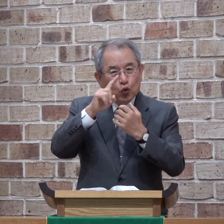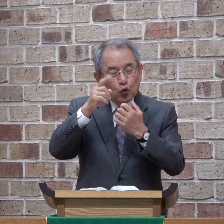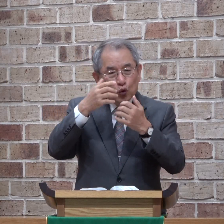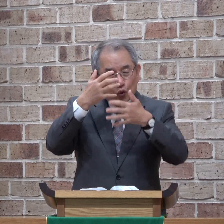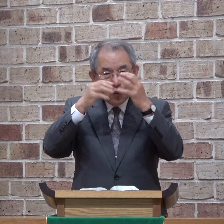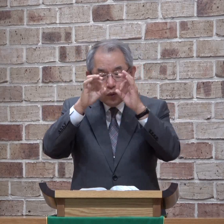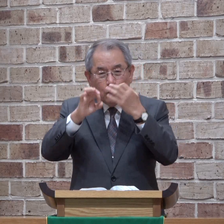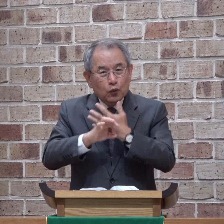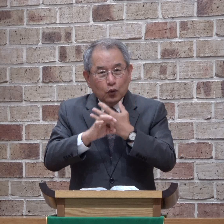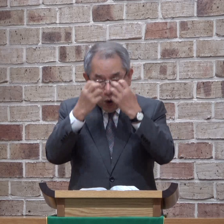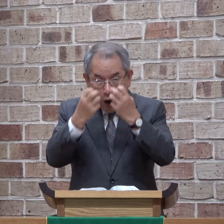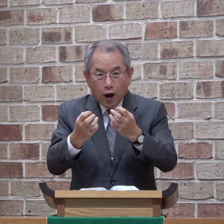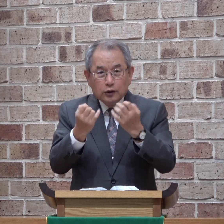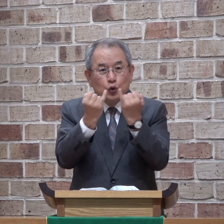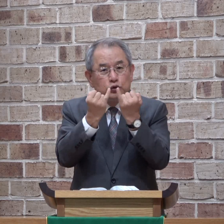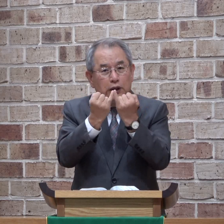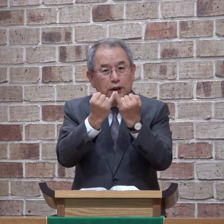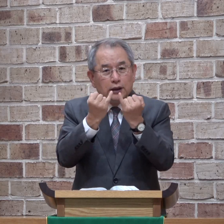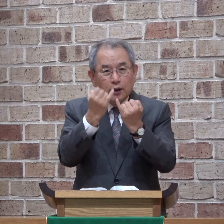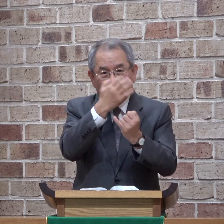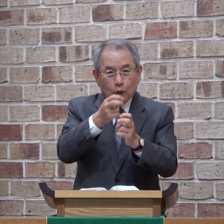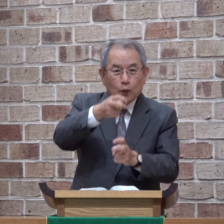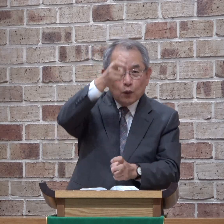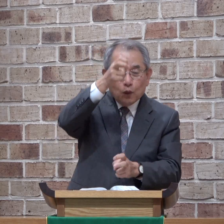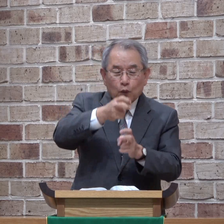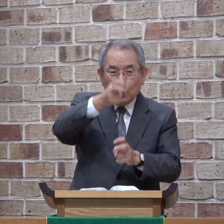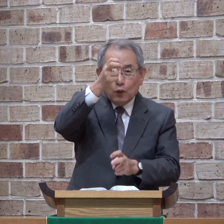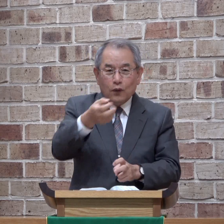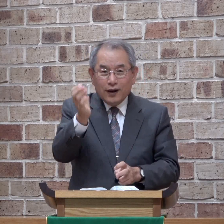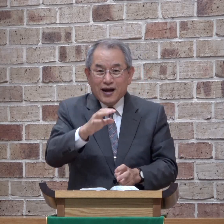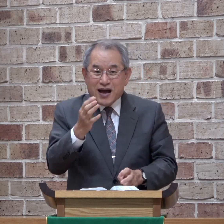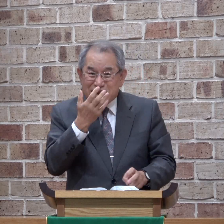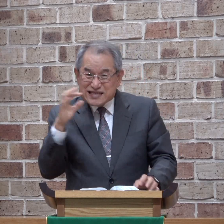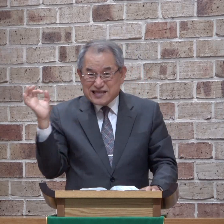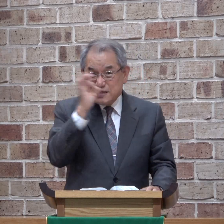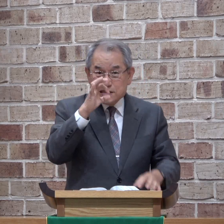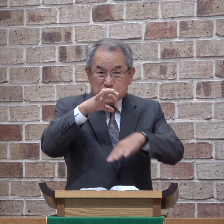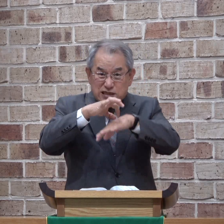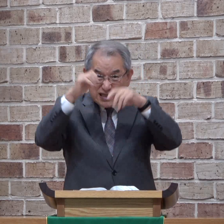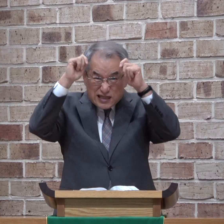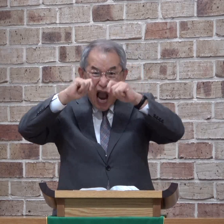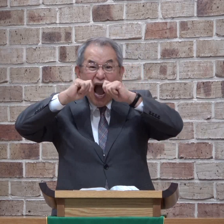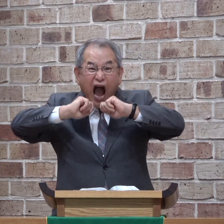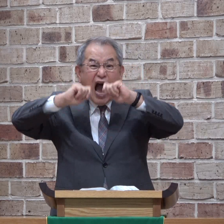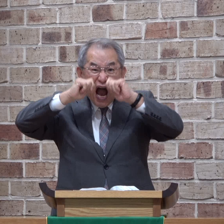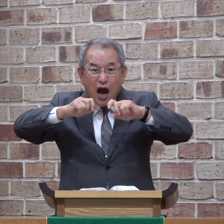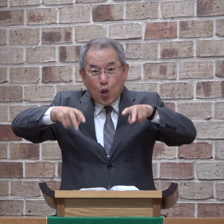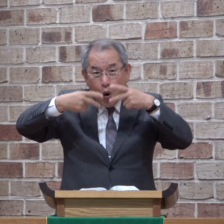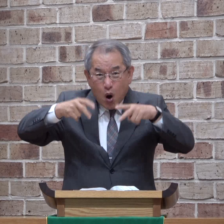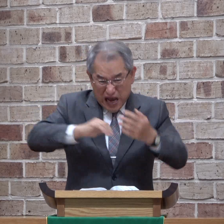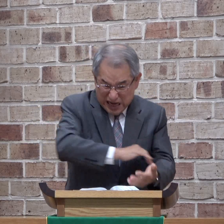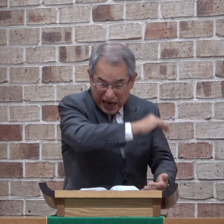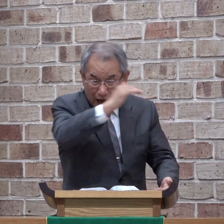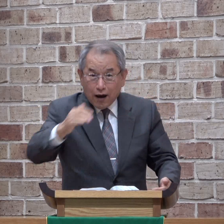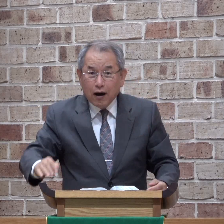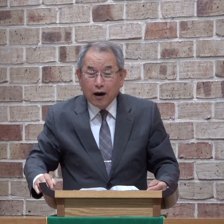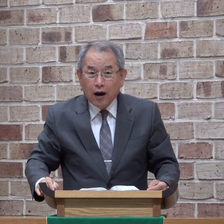어떤 영화를 보면 여자가 말랐는데 엄청나게 많은 먹방하는 여자들을 보면요, 엄청나게